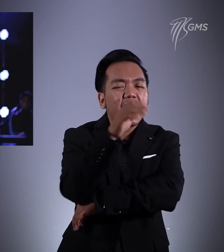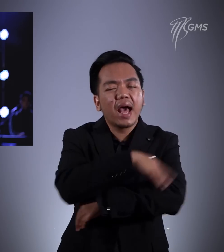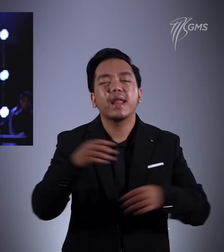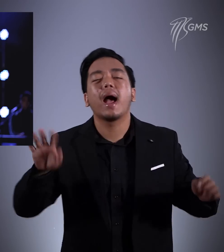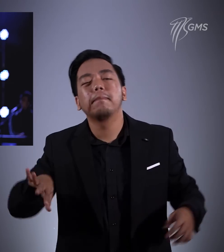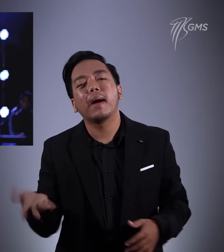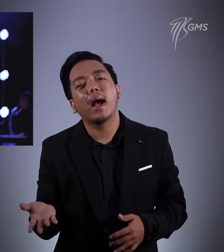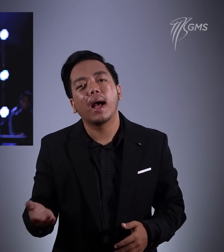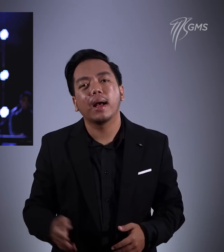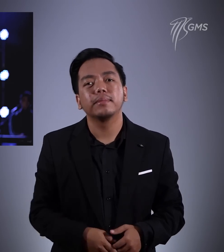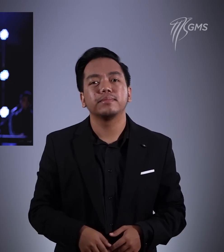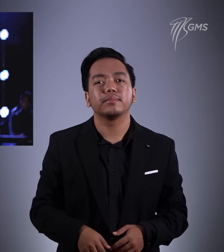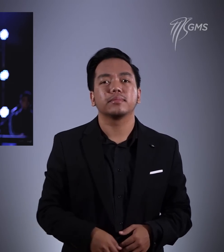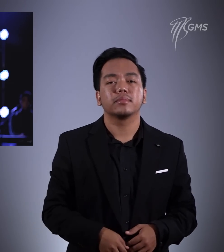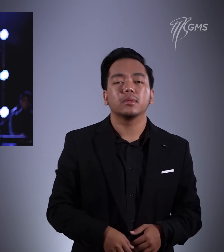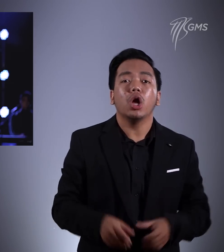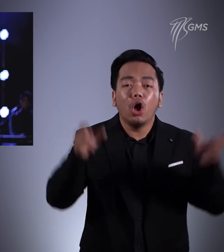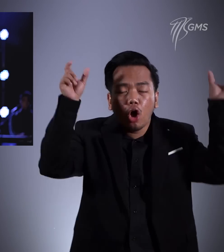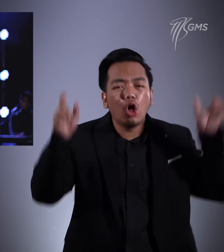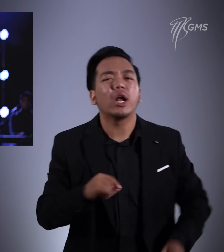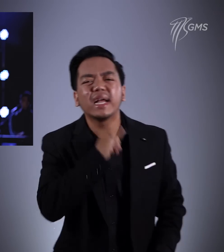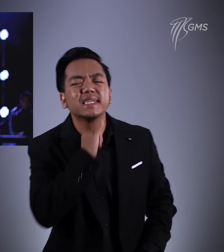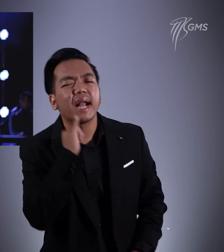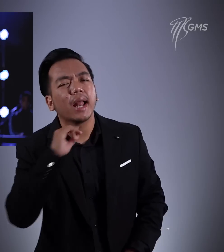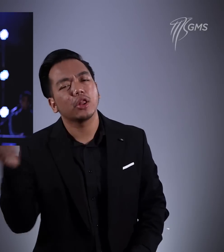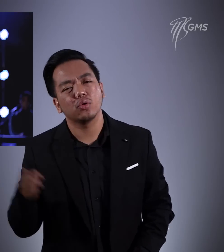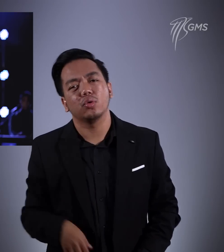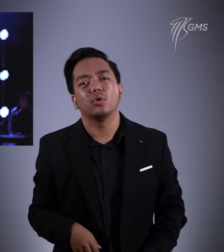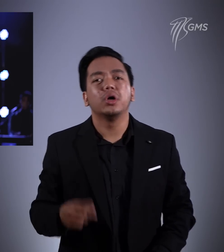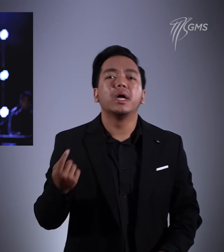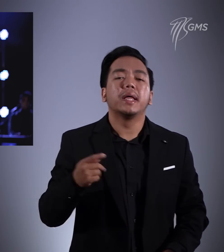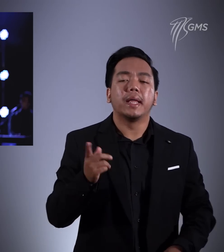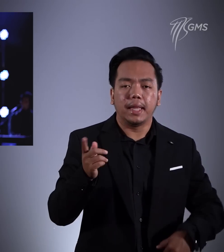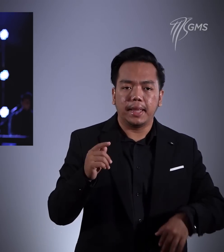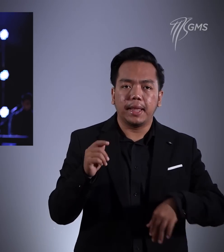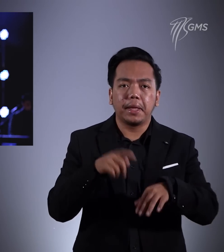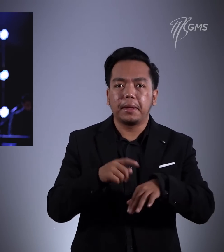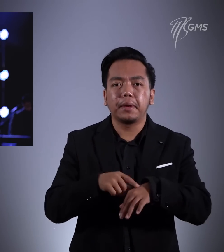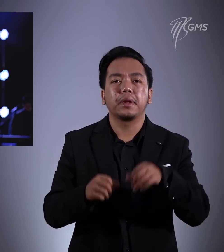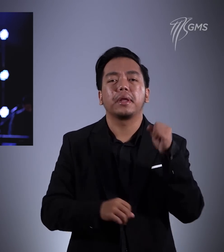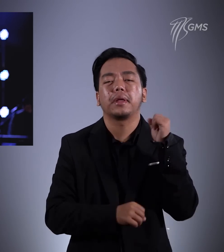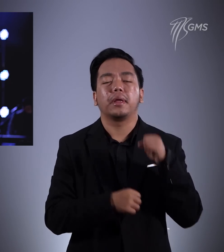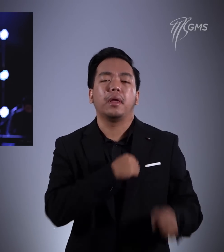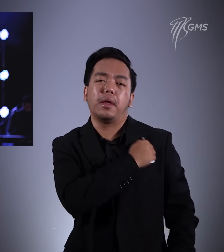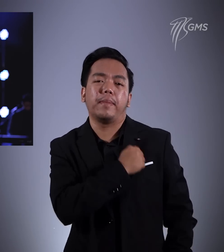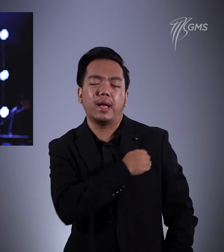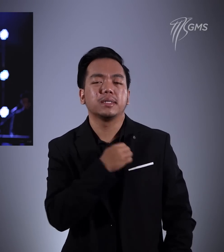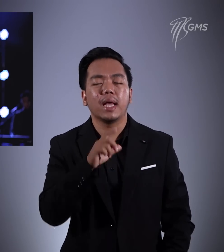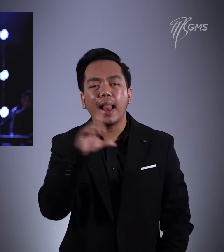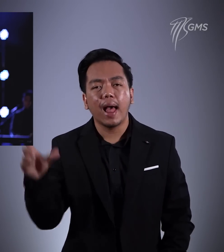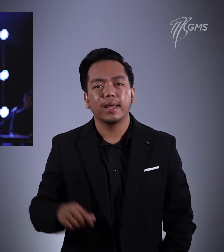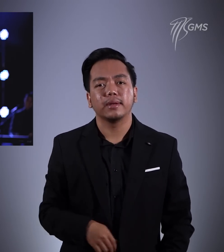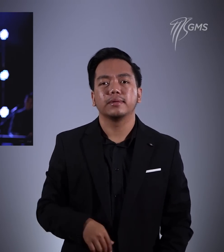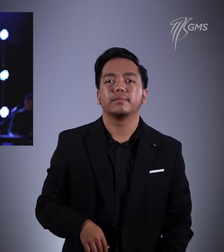Orang bangsa Israel itu di pengasingan di negeri orang. Dia sudah bye-bye dengan tanah air karena dia